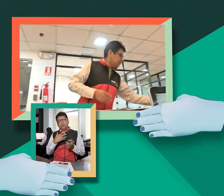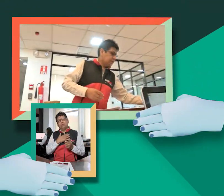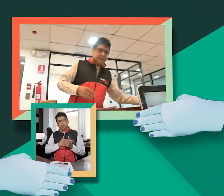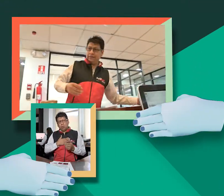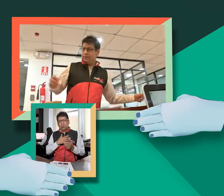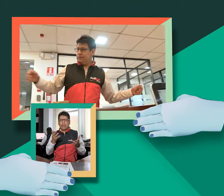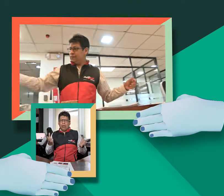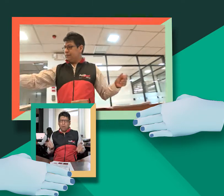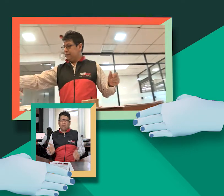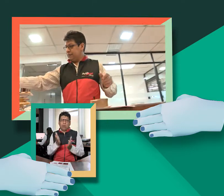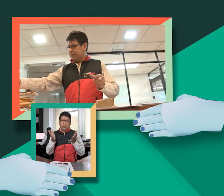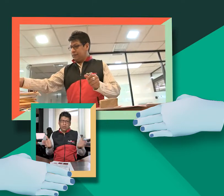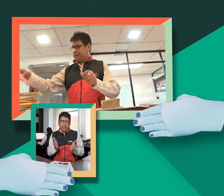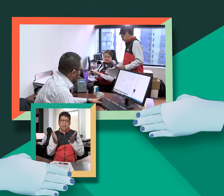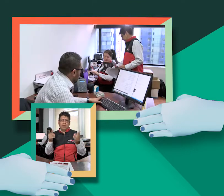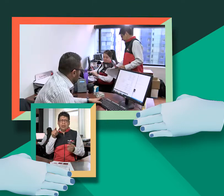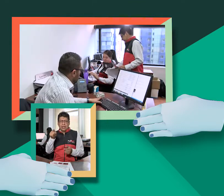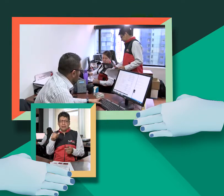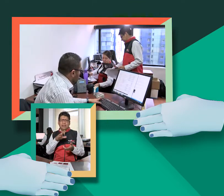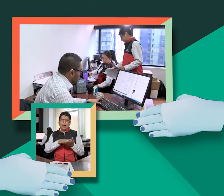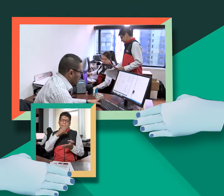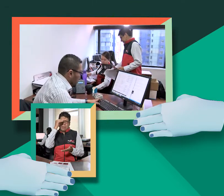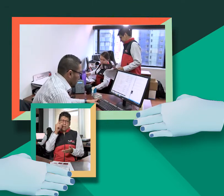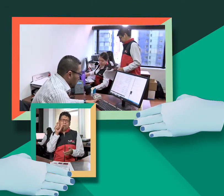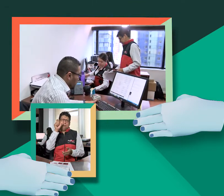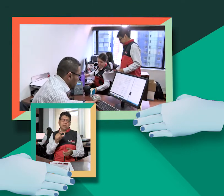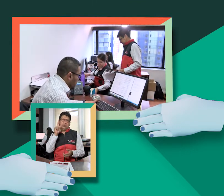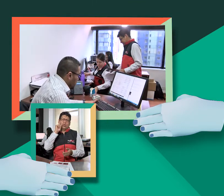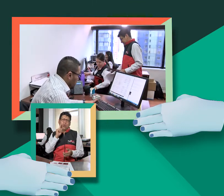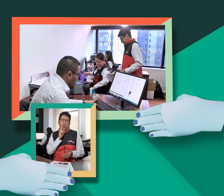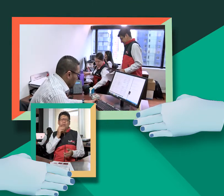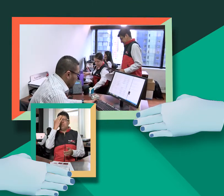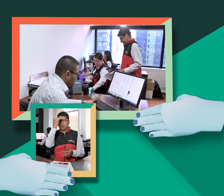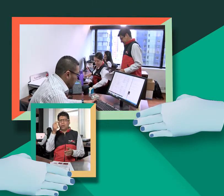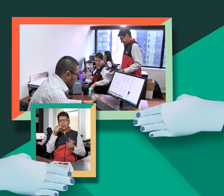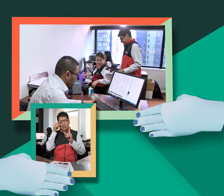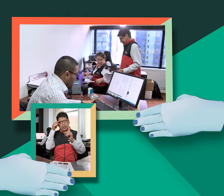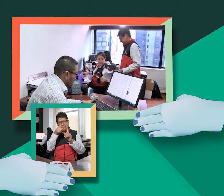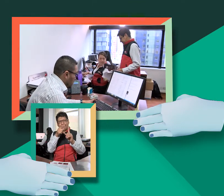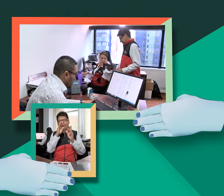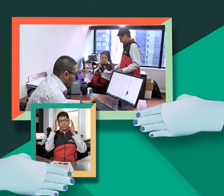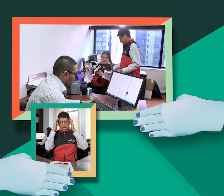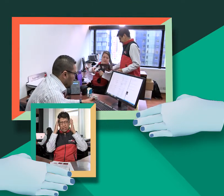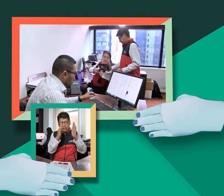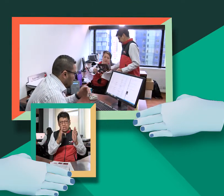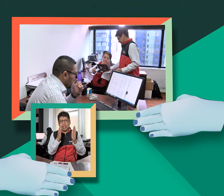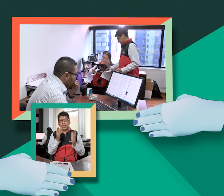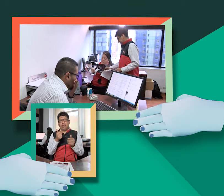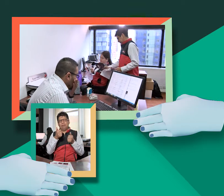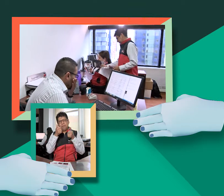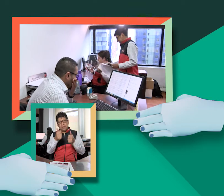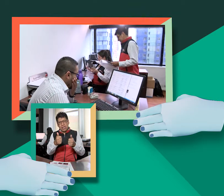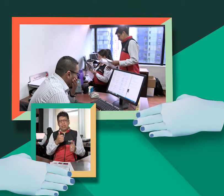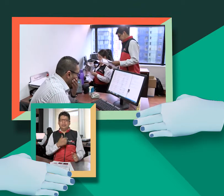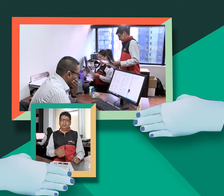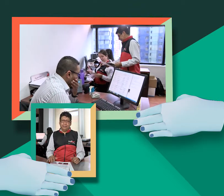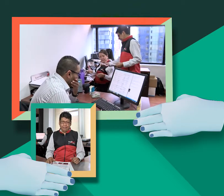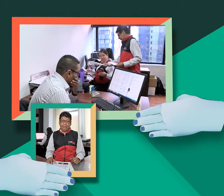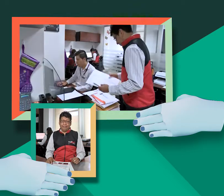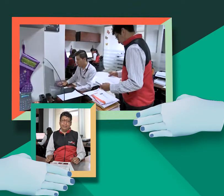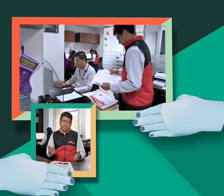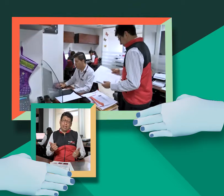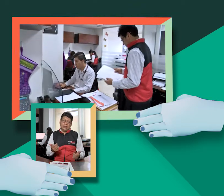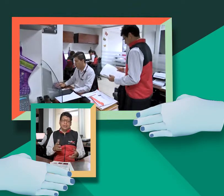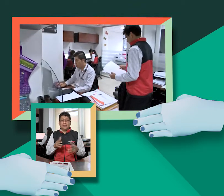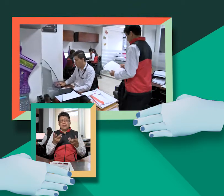bueno más con mi compañera alejandra nos llevamos bien tratamos de elevar esta barrera de la comunicación